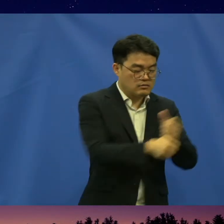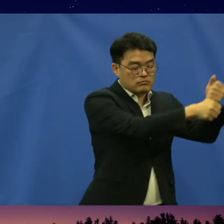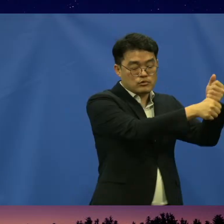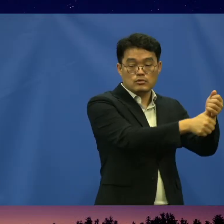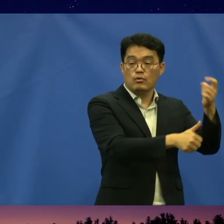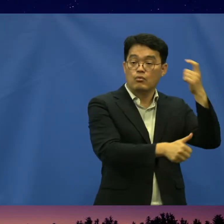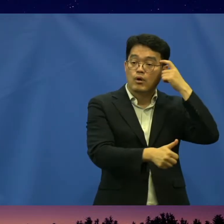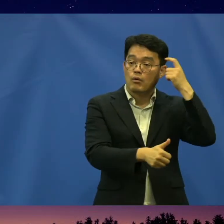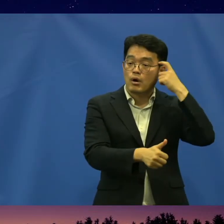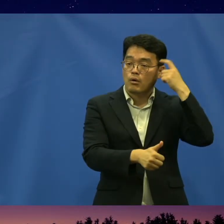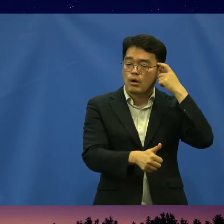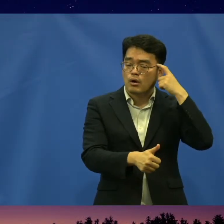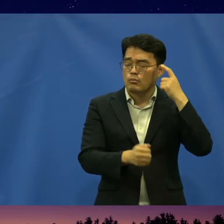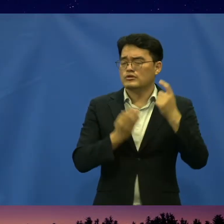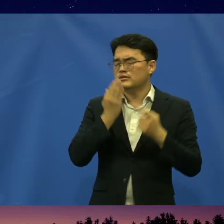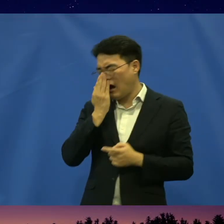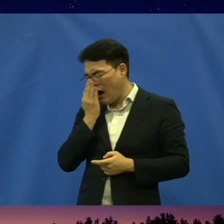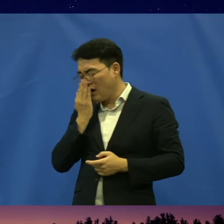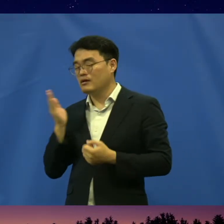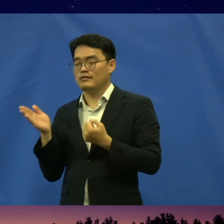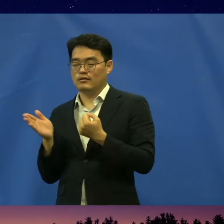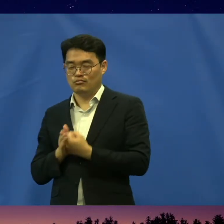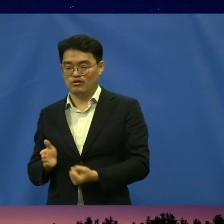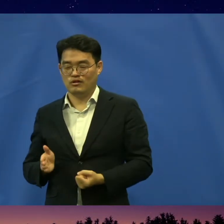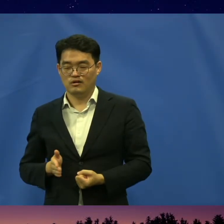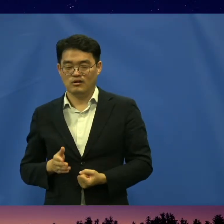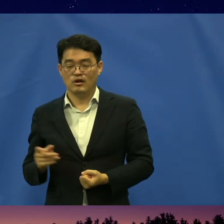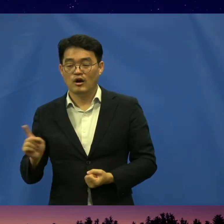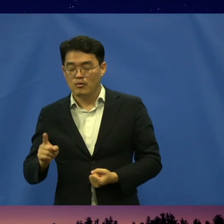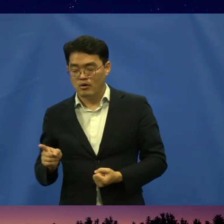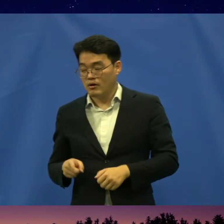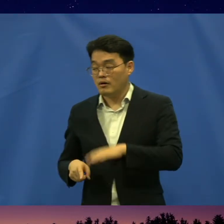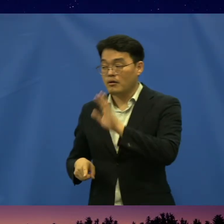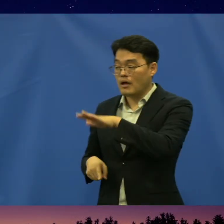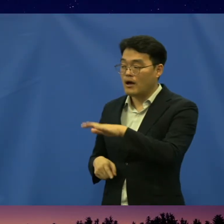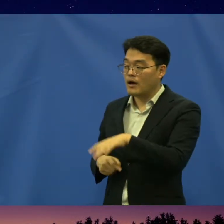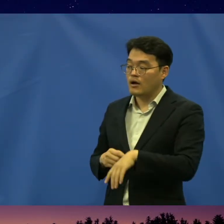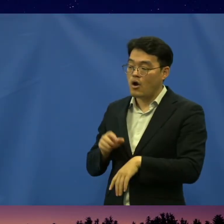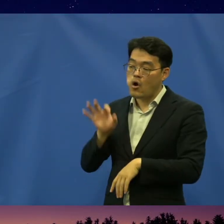사탕하고 자기의 가치를 분별하지 못하는 거예요. 분별력이 없는 거죠.